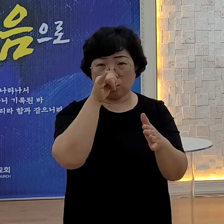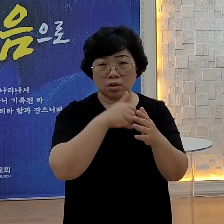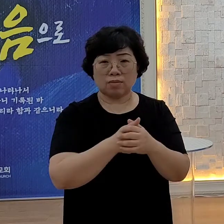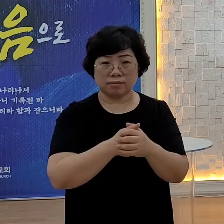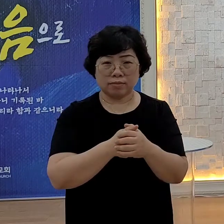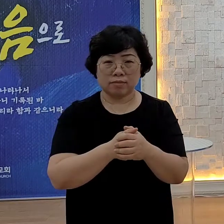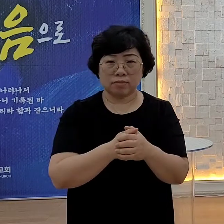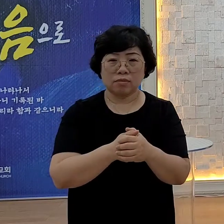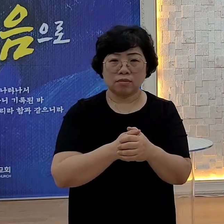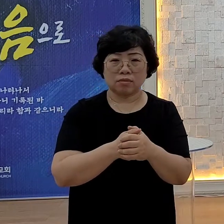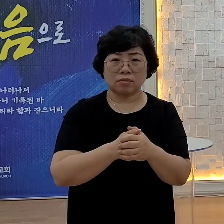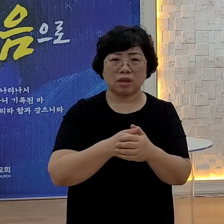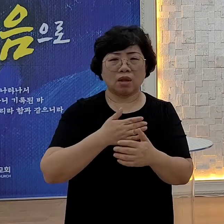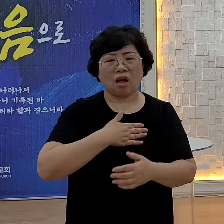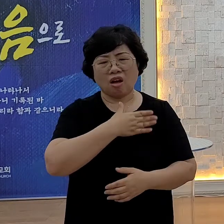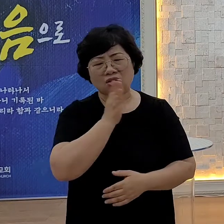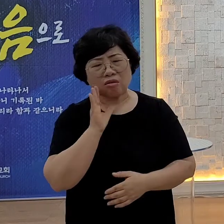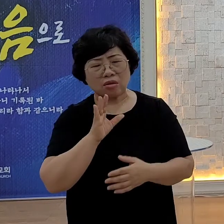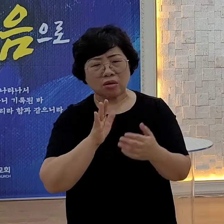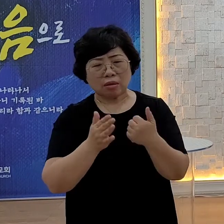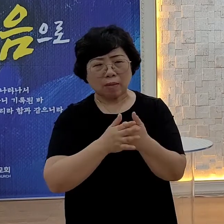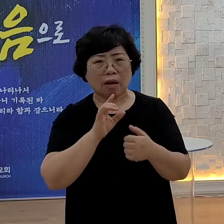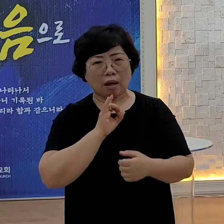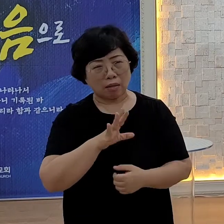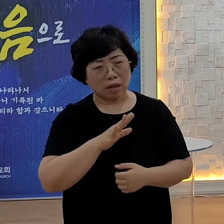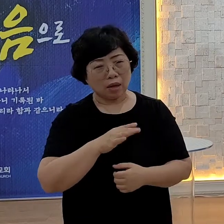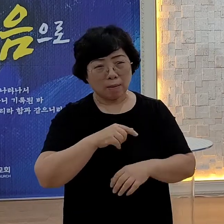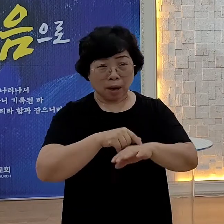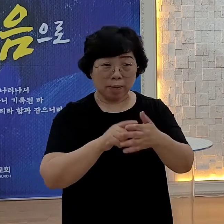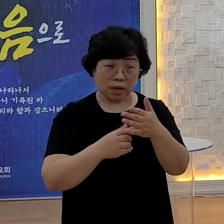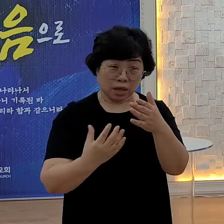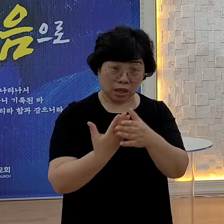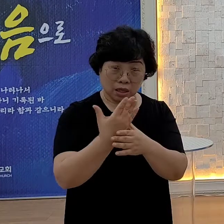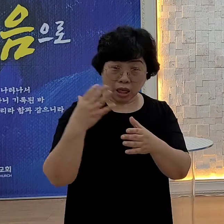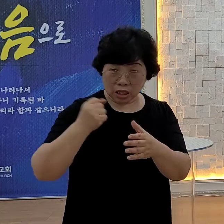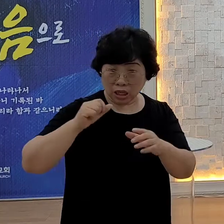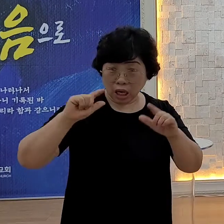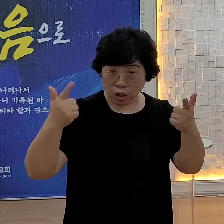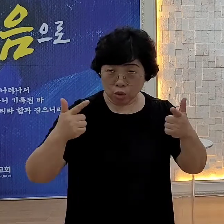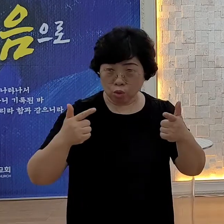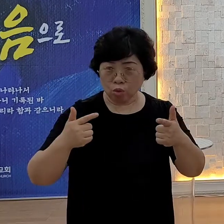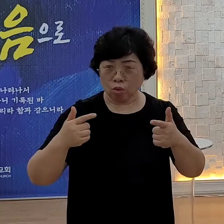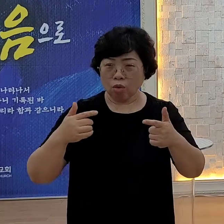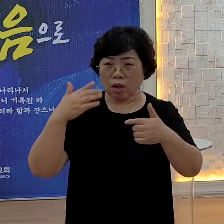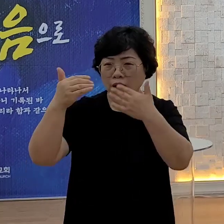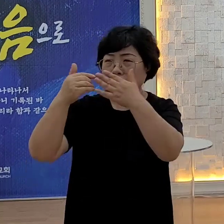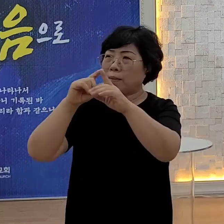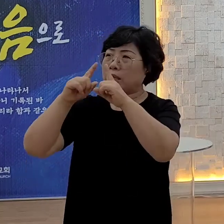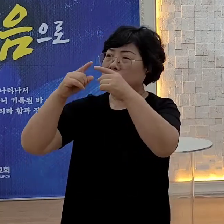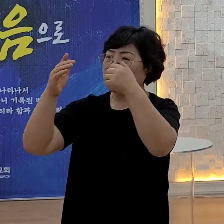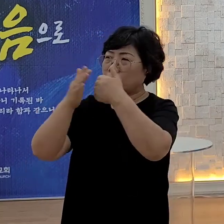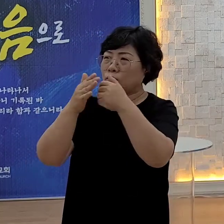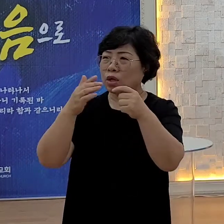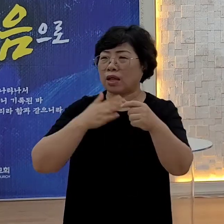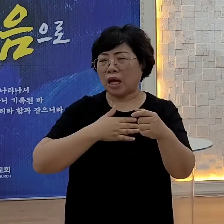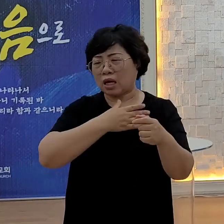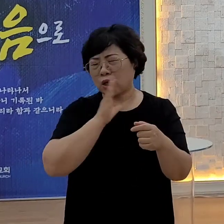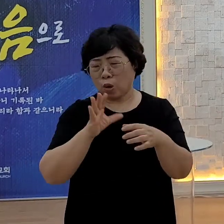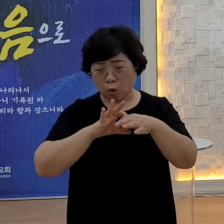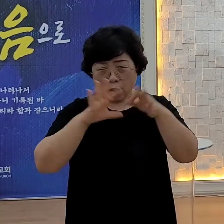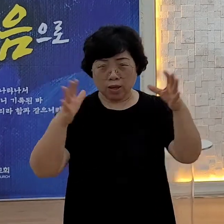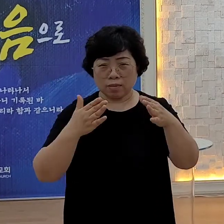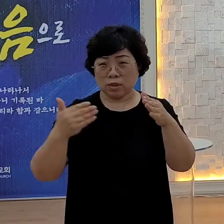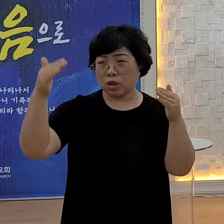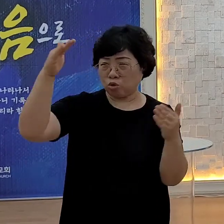아멘. 여러분 이게 믿음이라 이렇게 성경은 말씀합니다. 방금 제가 말씀드린